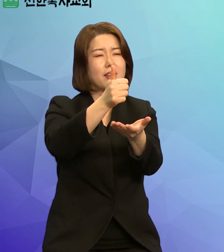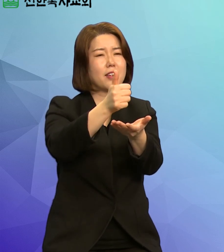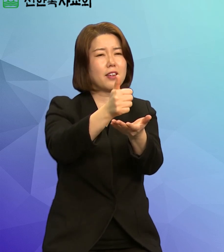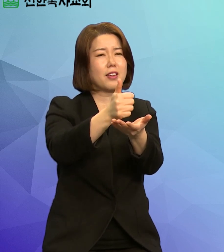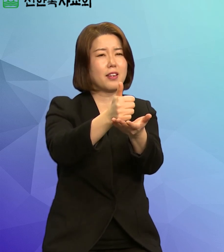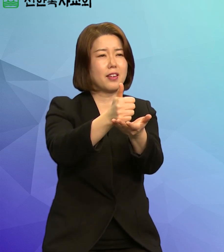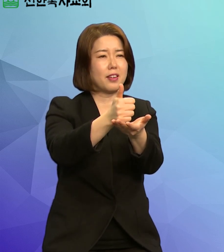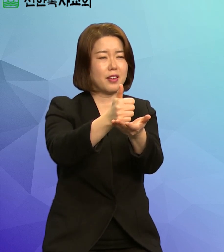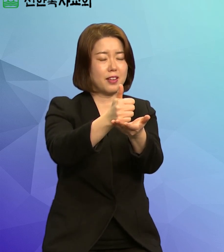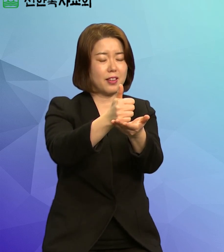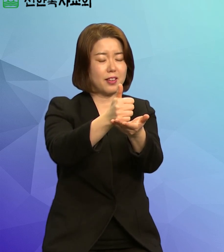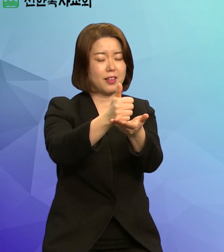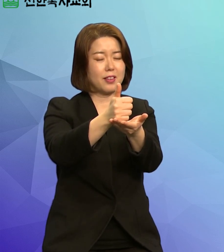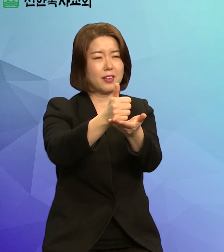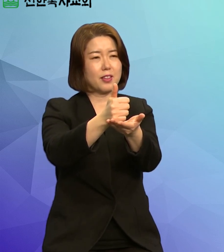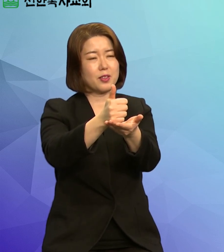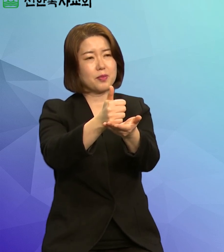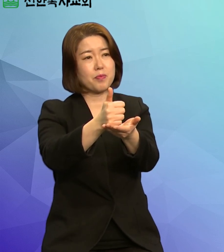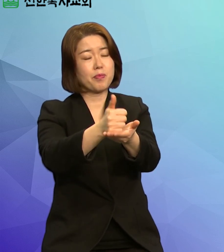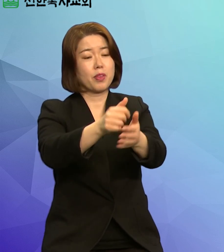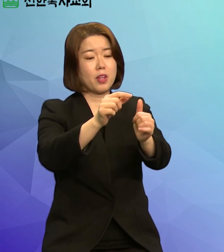메시아네